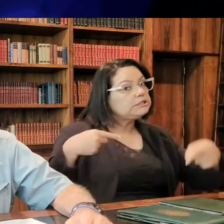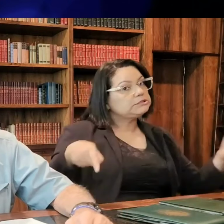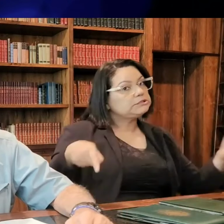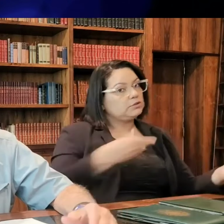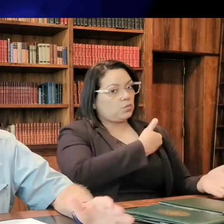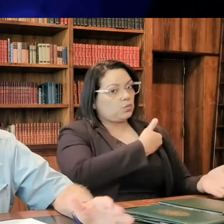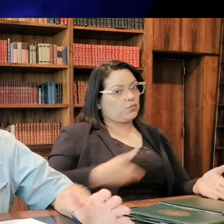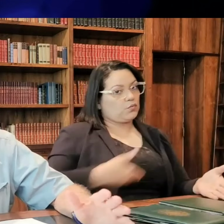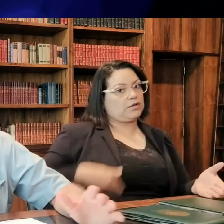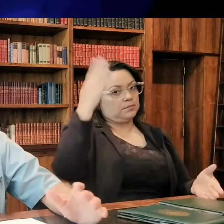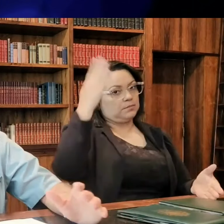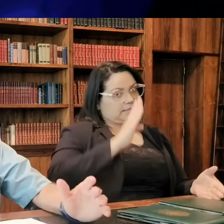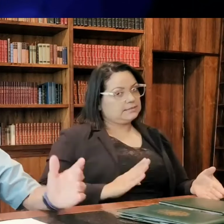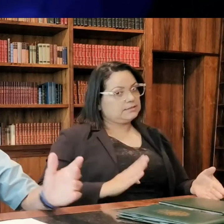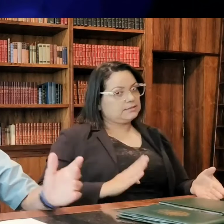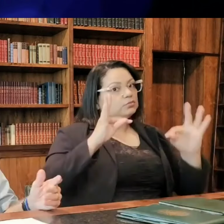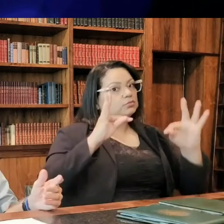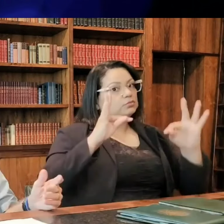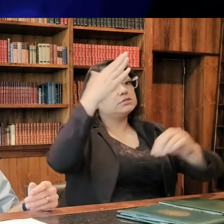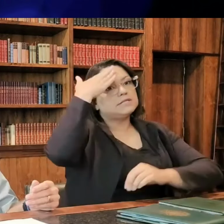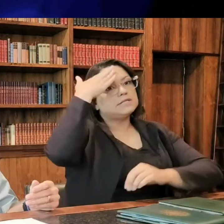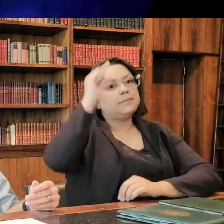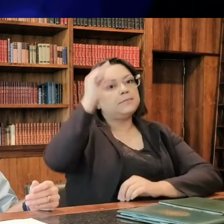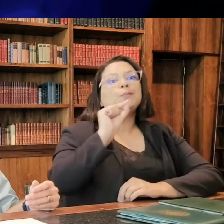E todo mundo sabe que o que está